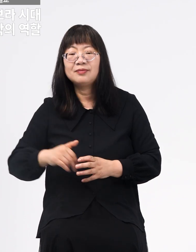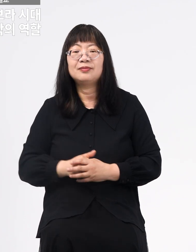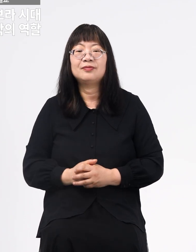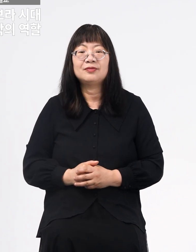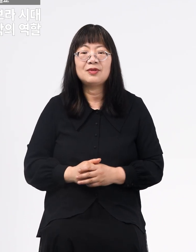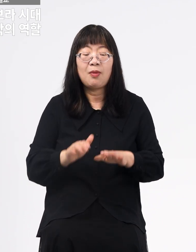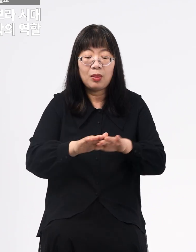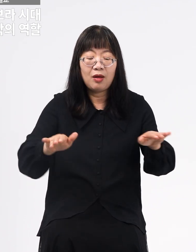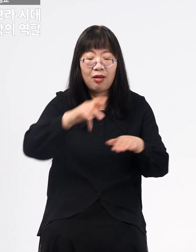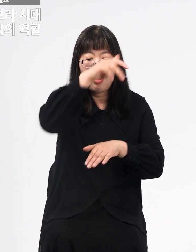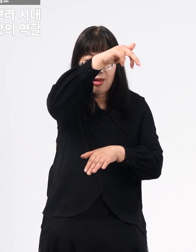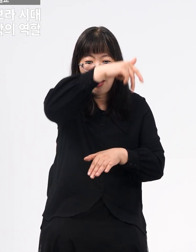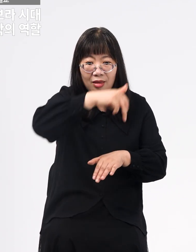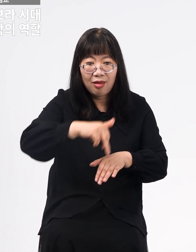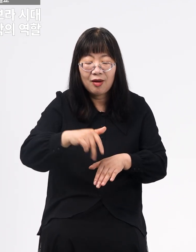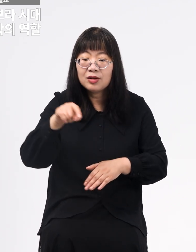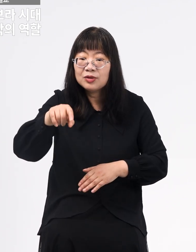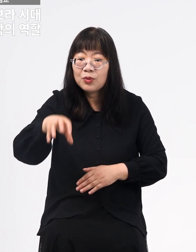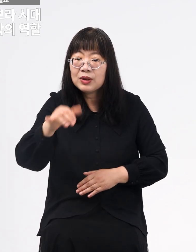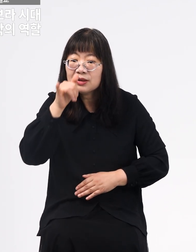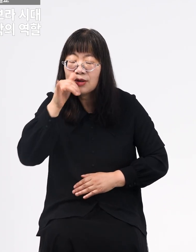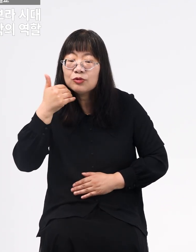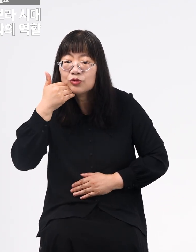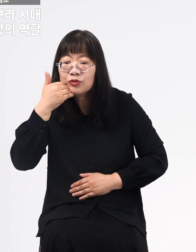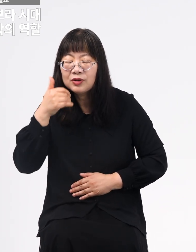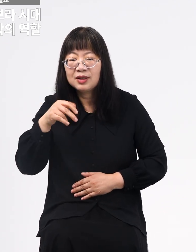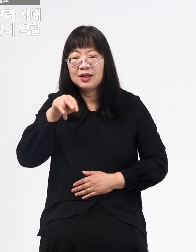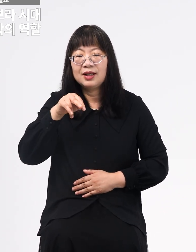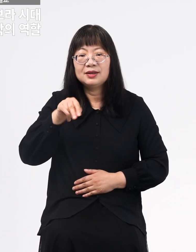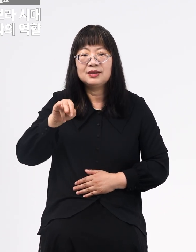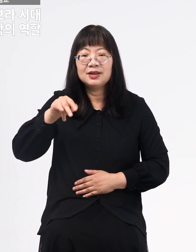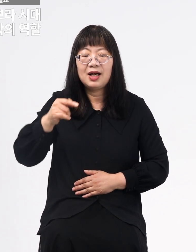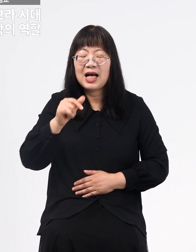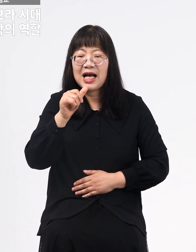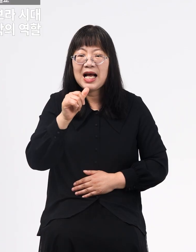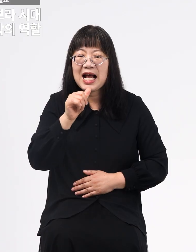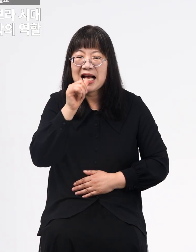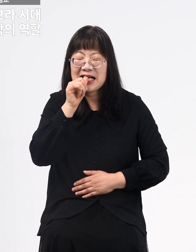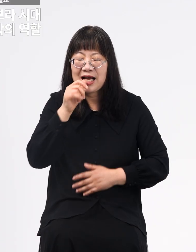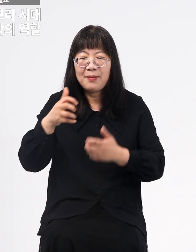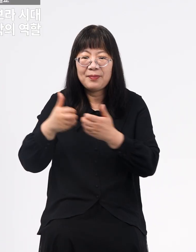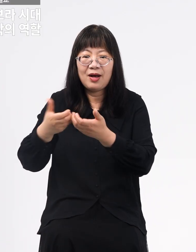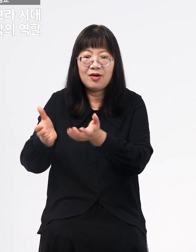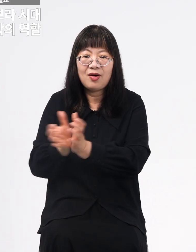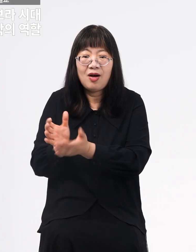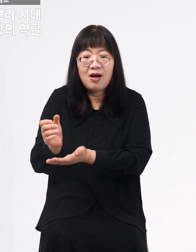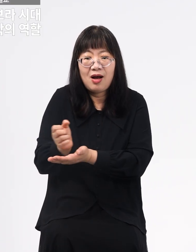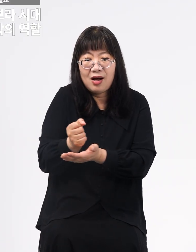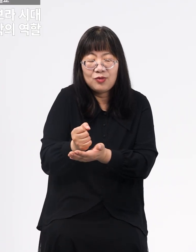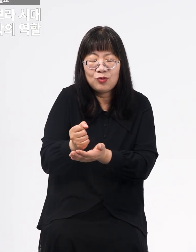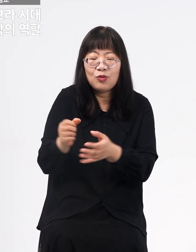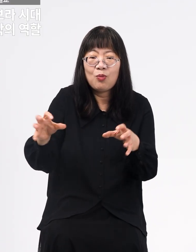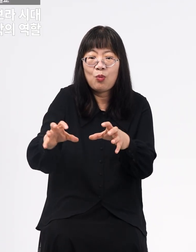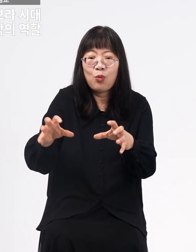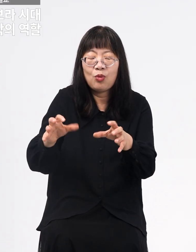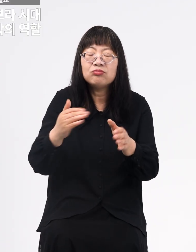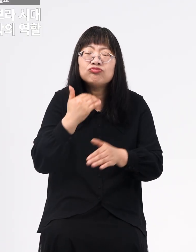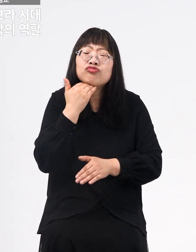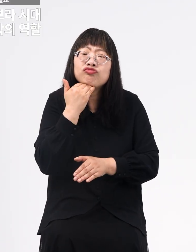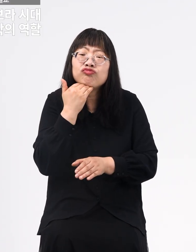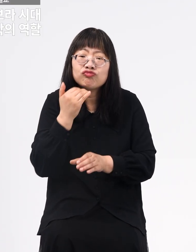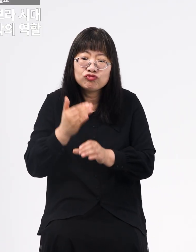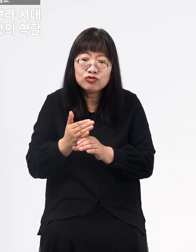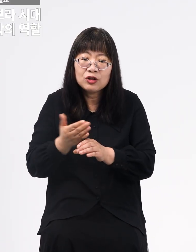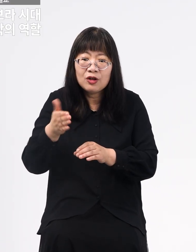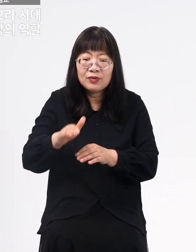내려가요. 거기 지금 누가 있죠? 시스라가 철병거를 가지고 병력들을 모아서 기다리고 있어요.